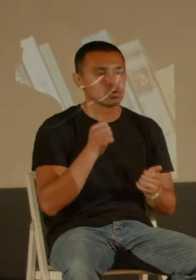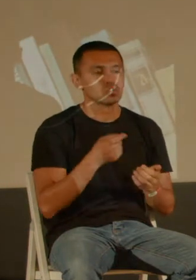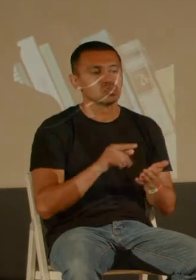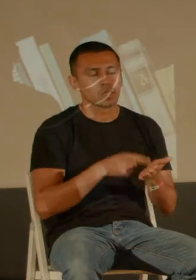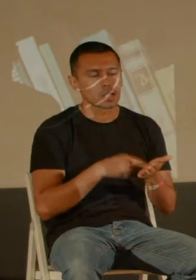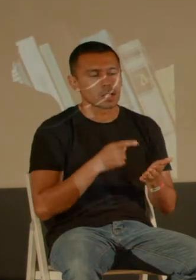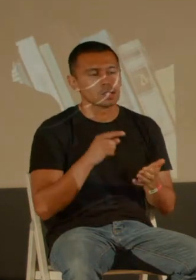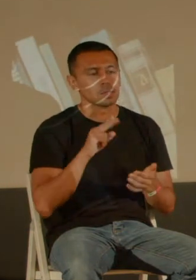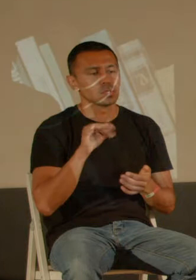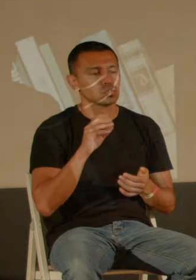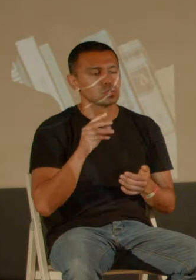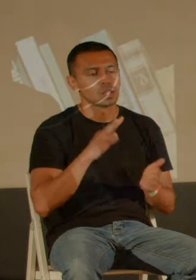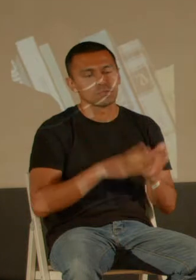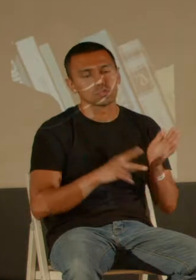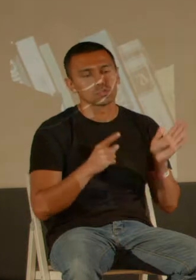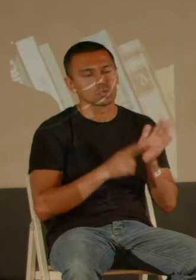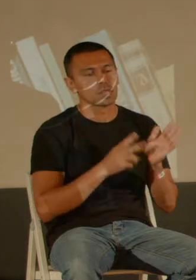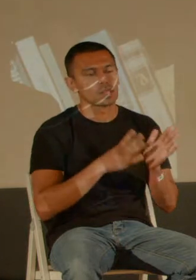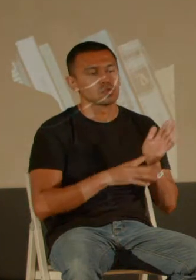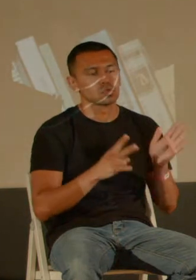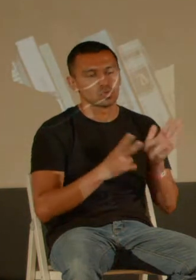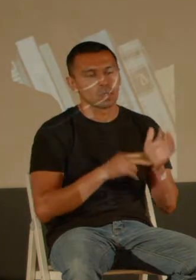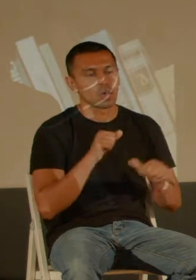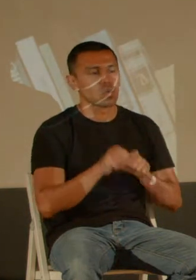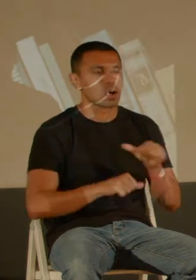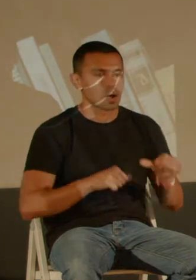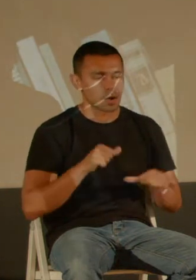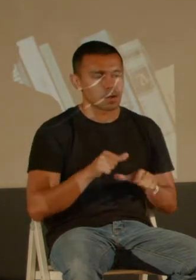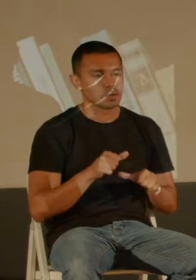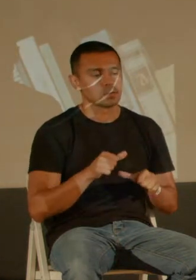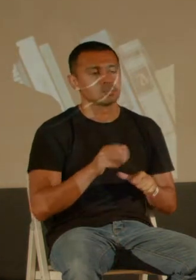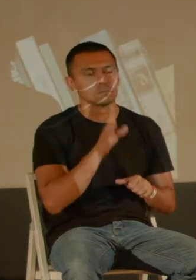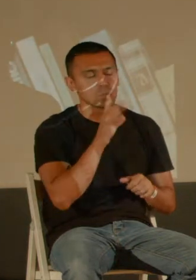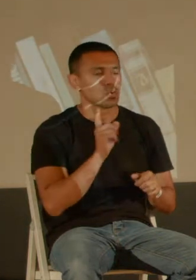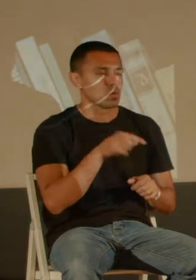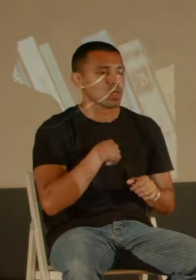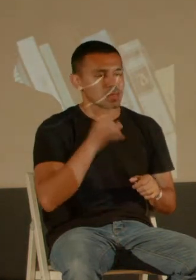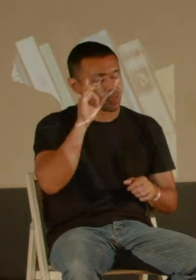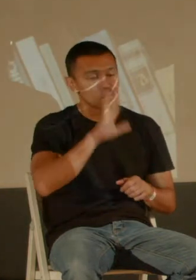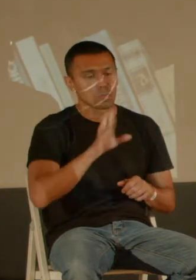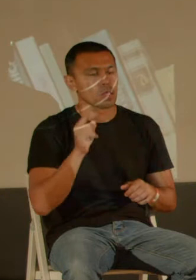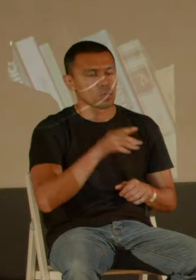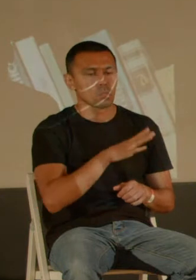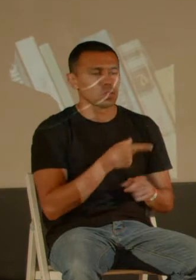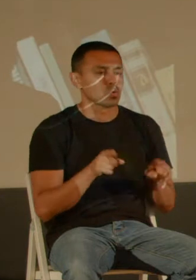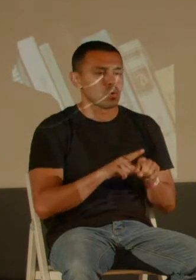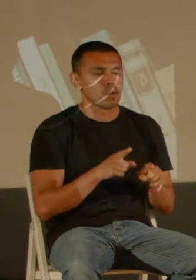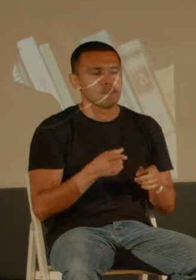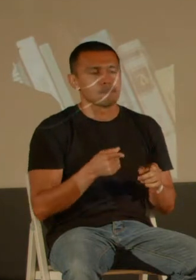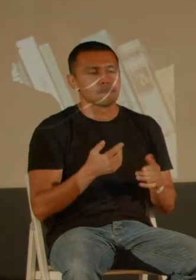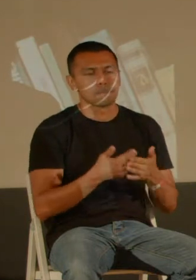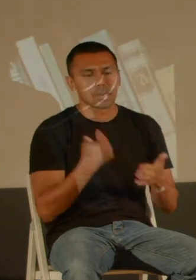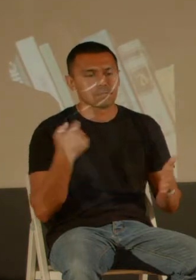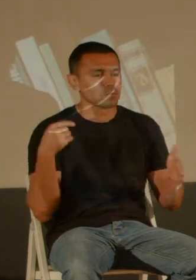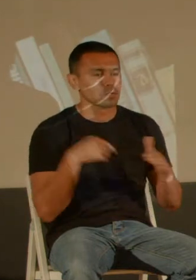Бриджит Джонс вийшли в 96-му і 97-му роках. Тобто Керолін, хоча в нас і невідома, але вона була такою предтечею